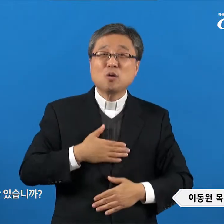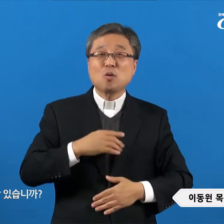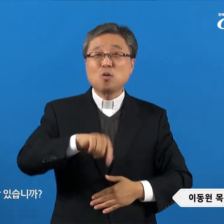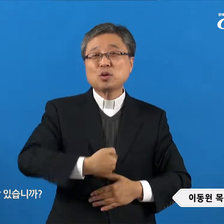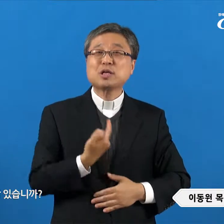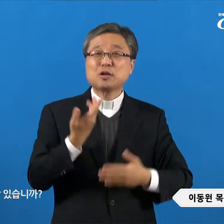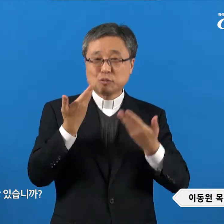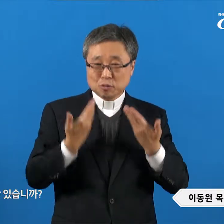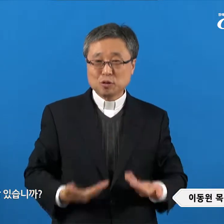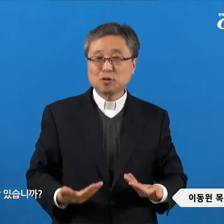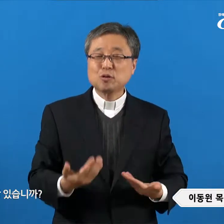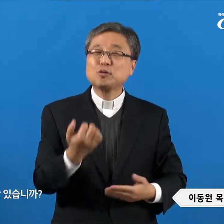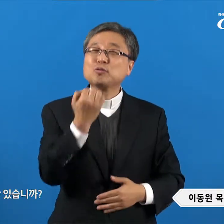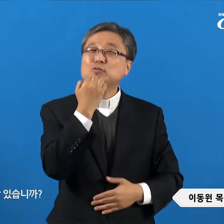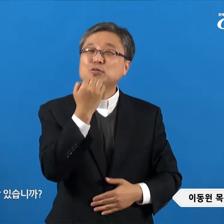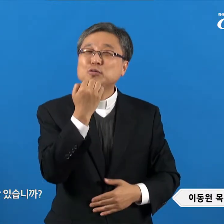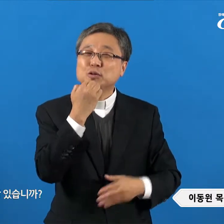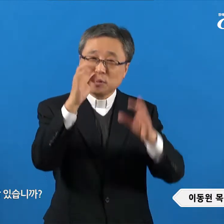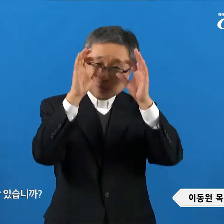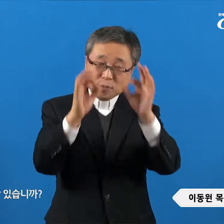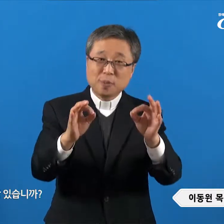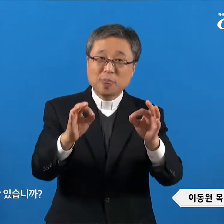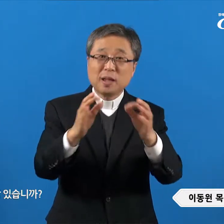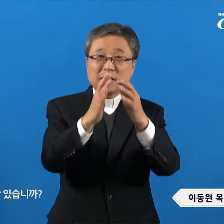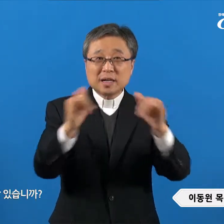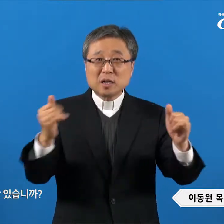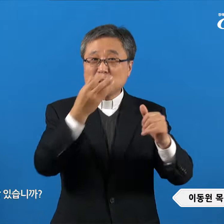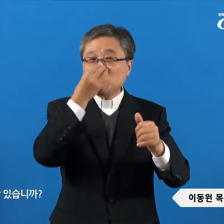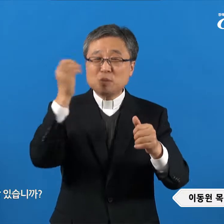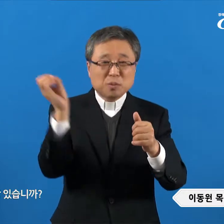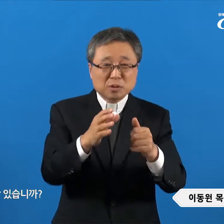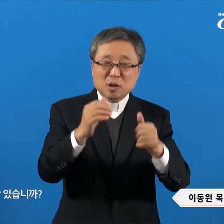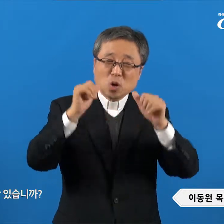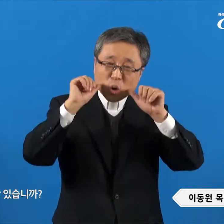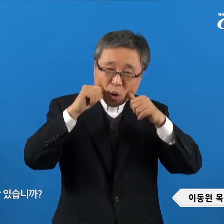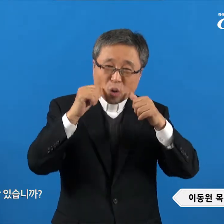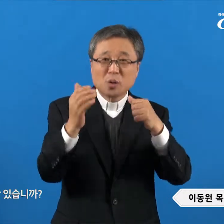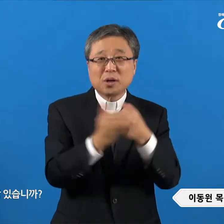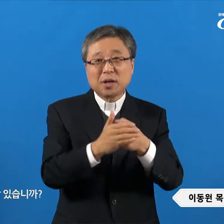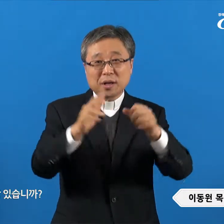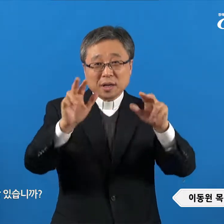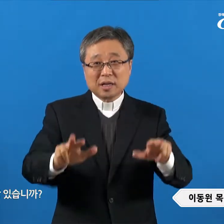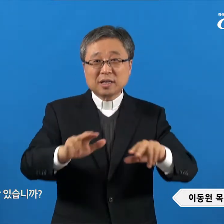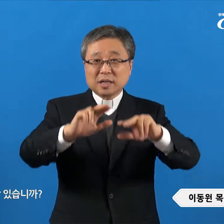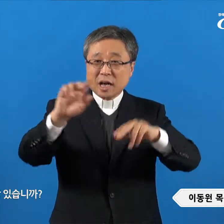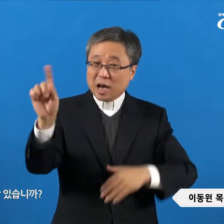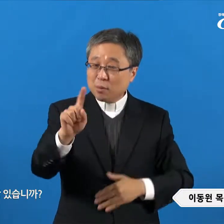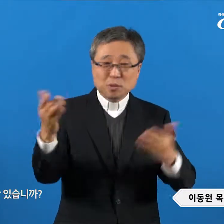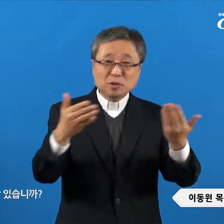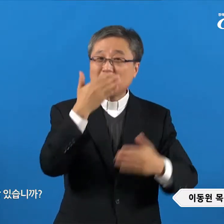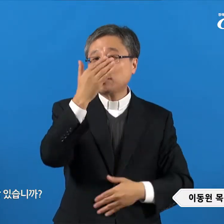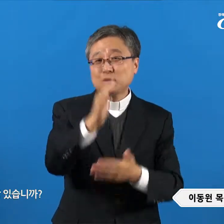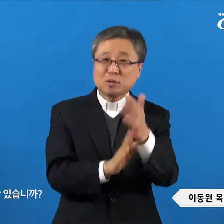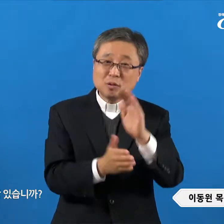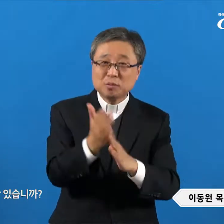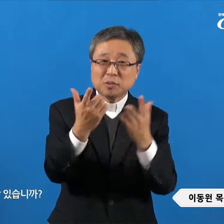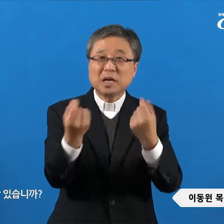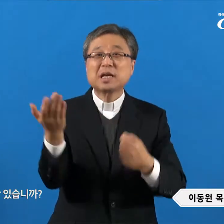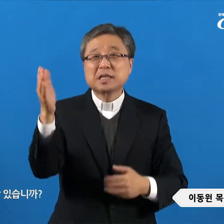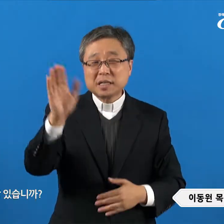조용히 웃어봅니다. 사람들의 멸시와 조롱 때문에 이제는 아무 일도 할 수 없을 것 같지만 딱